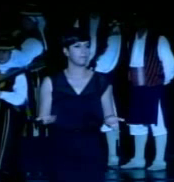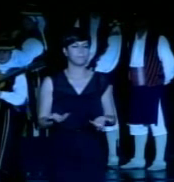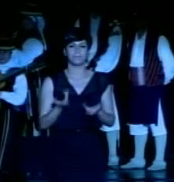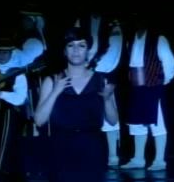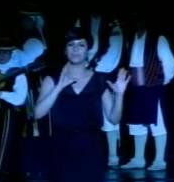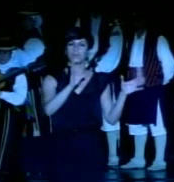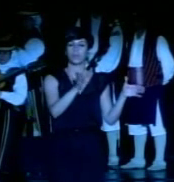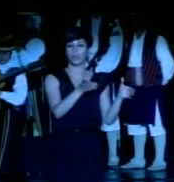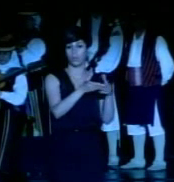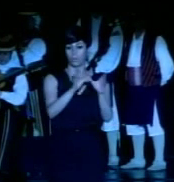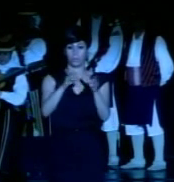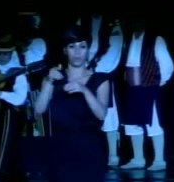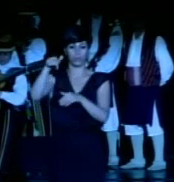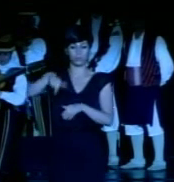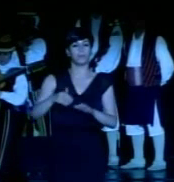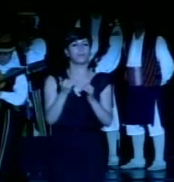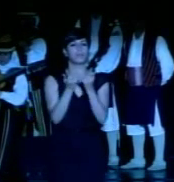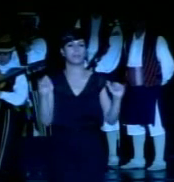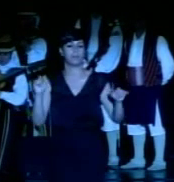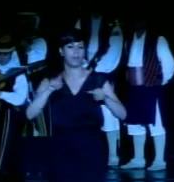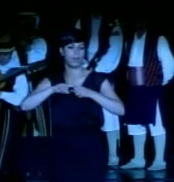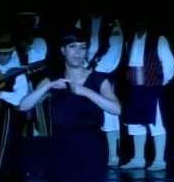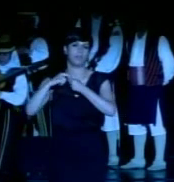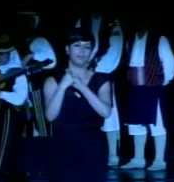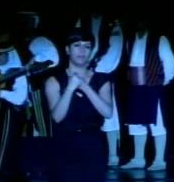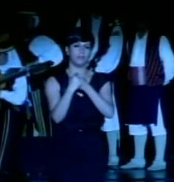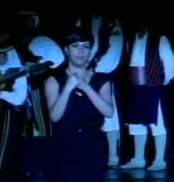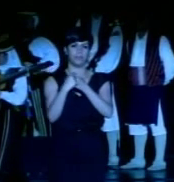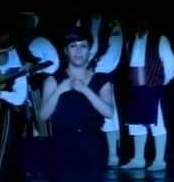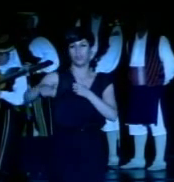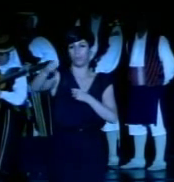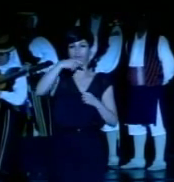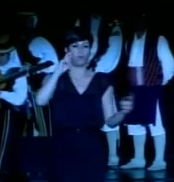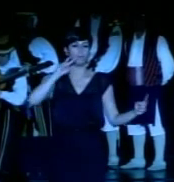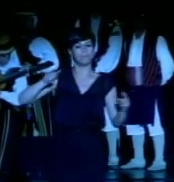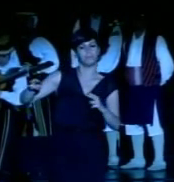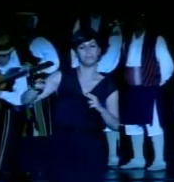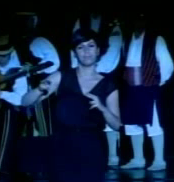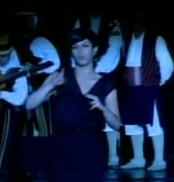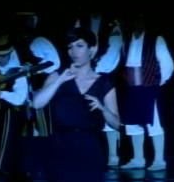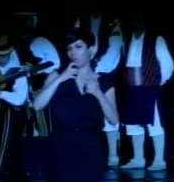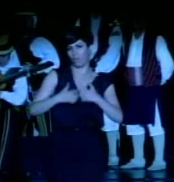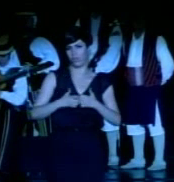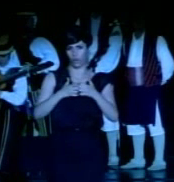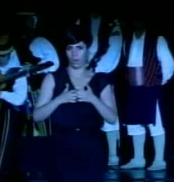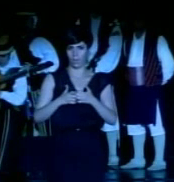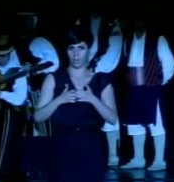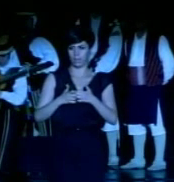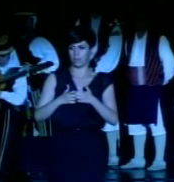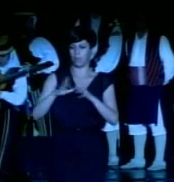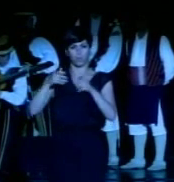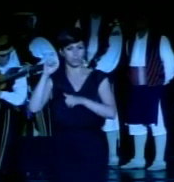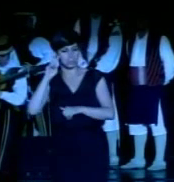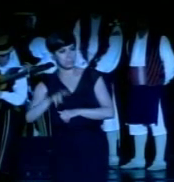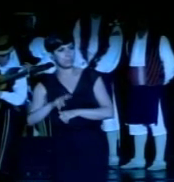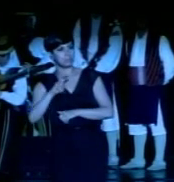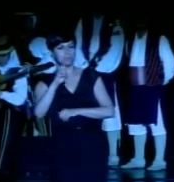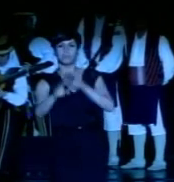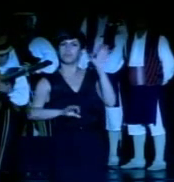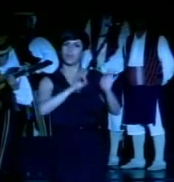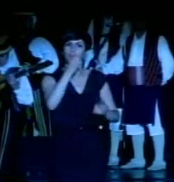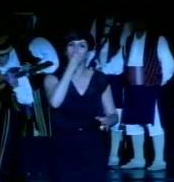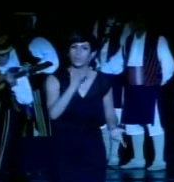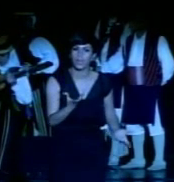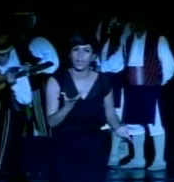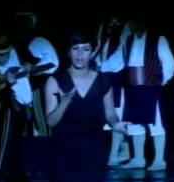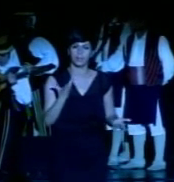Los grupos que llegan a este festival y ya ven cómo funciona, se quedan muy sorprendidos de la organización, de la amabilidad con